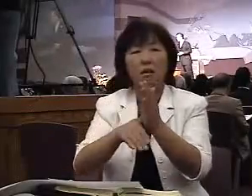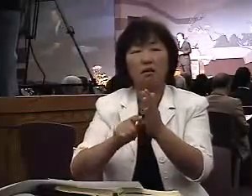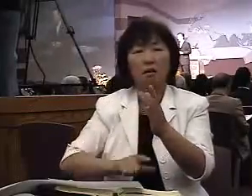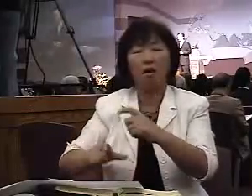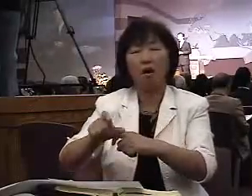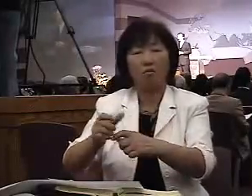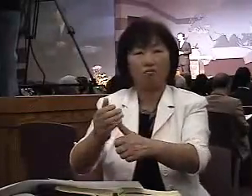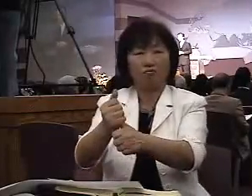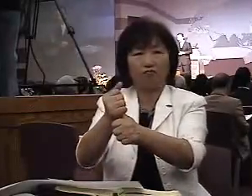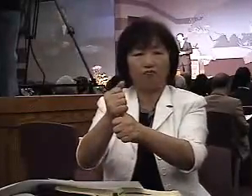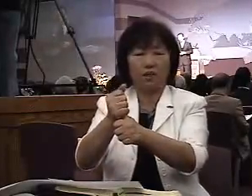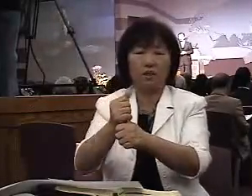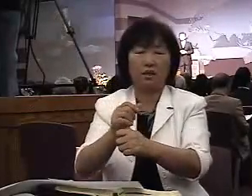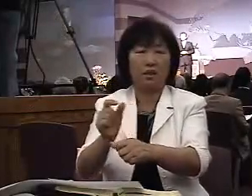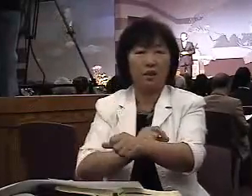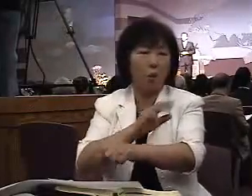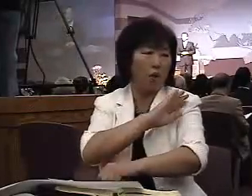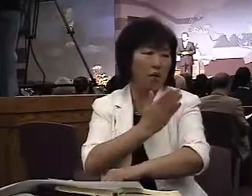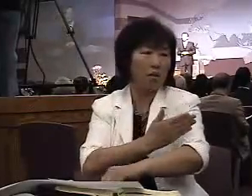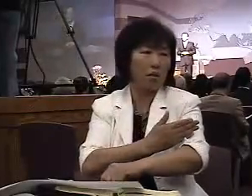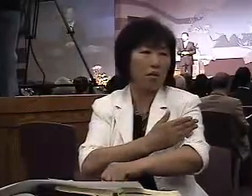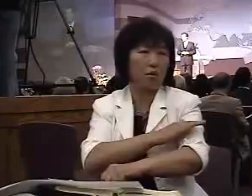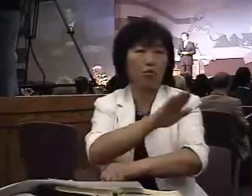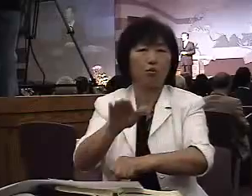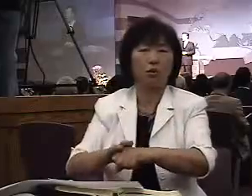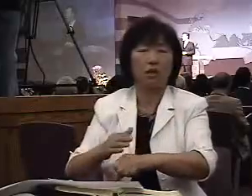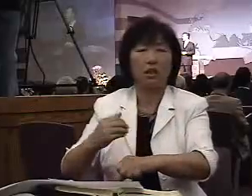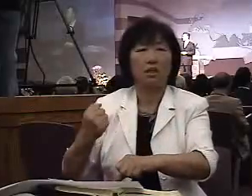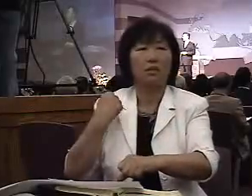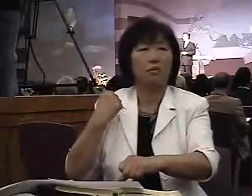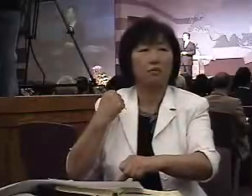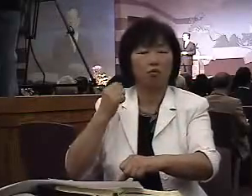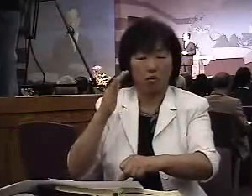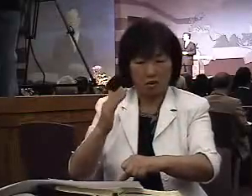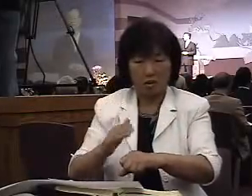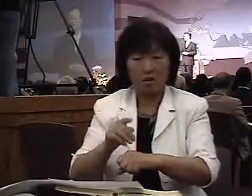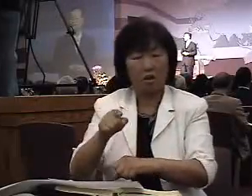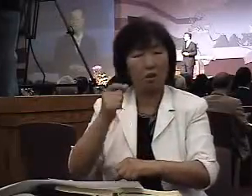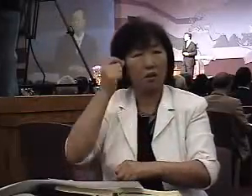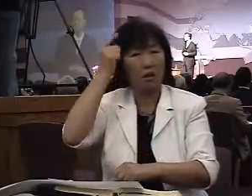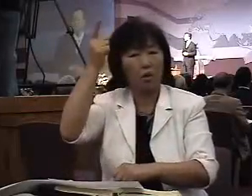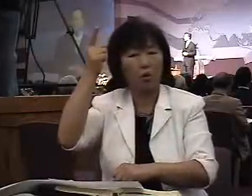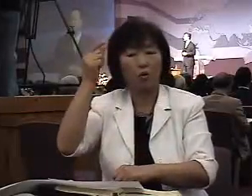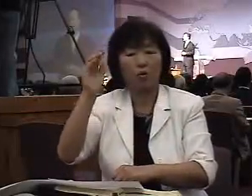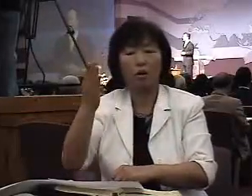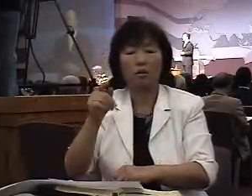우리의 특권이요 우리의 힘이구나. 이것을 깨닫게 되었습니다.